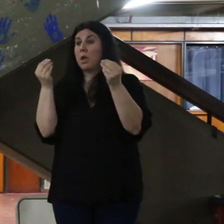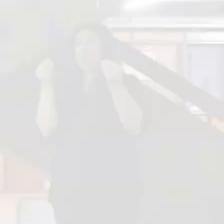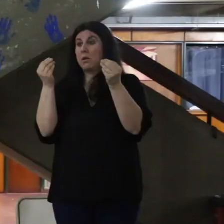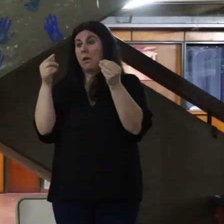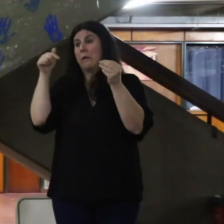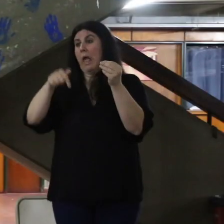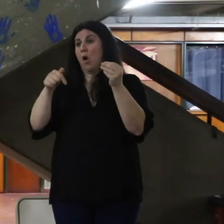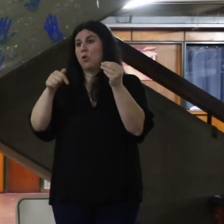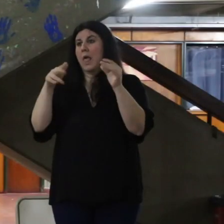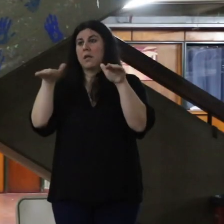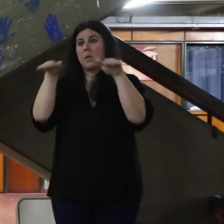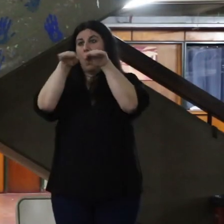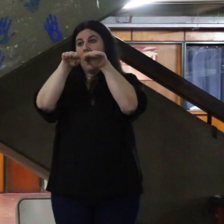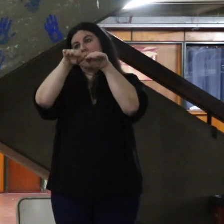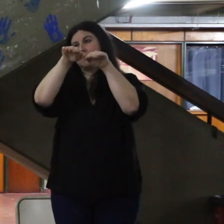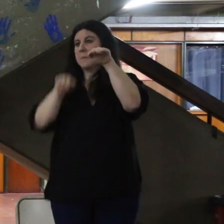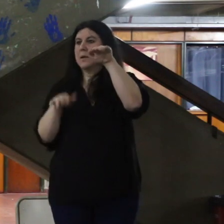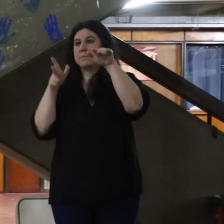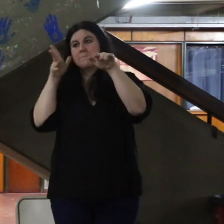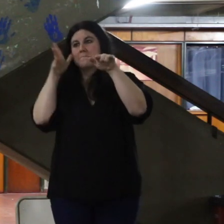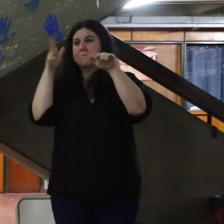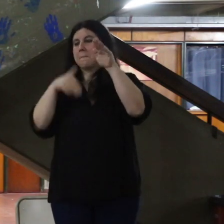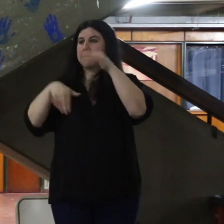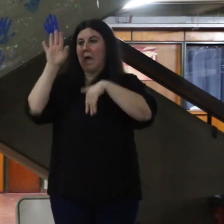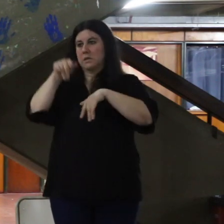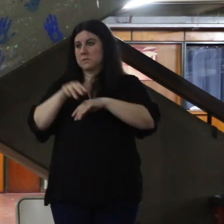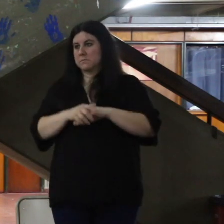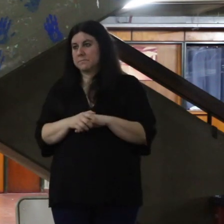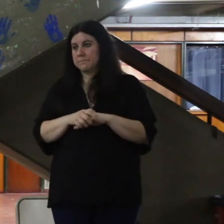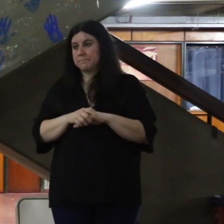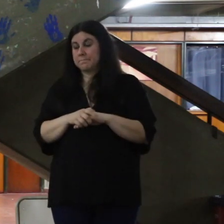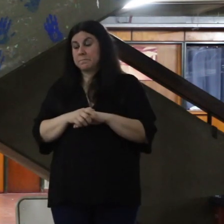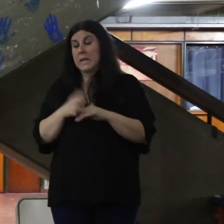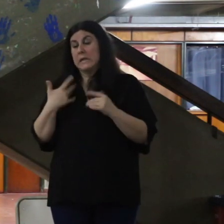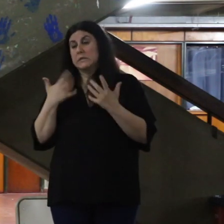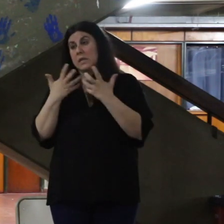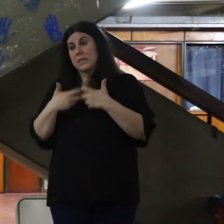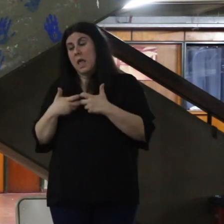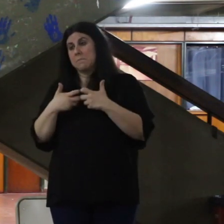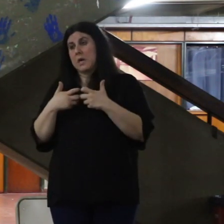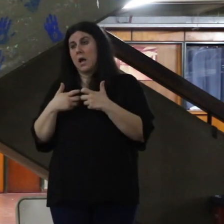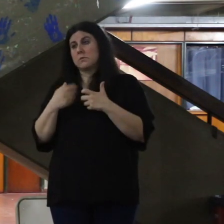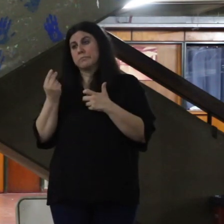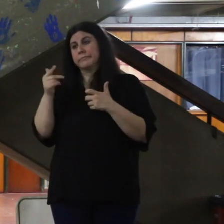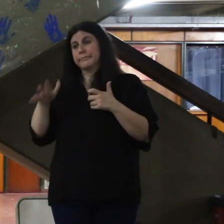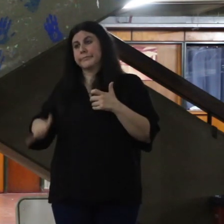esto? Porque el neoliberalismo,